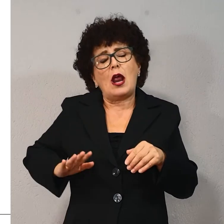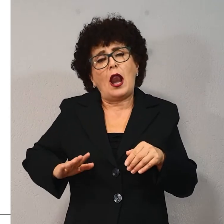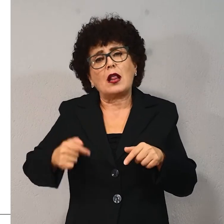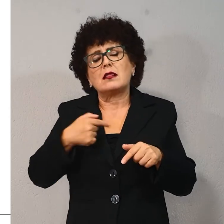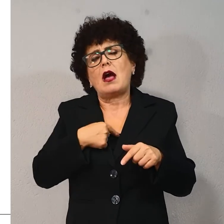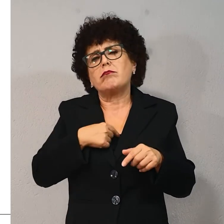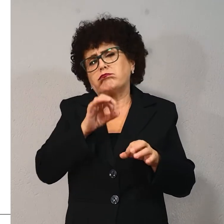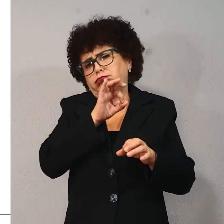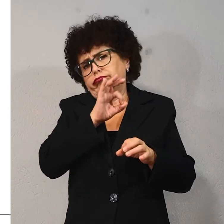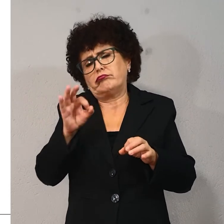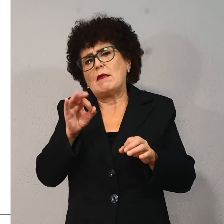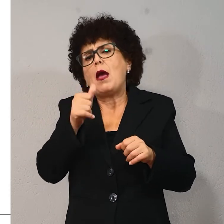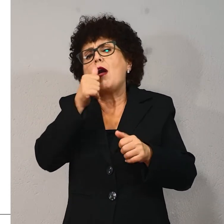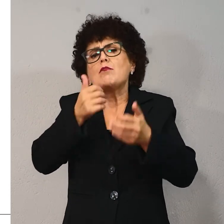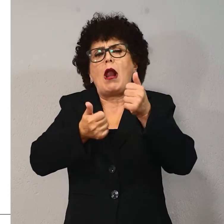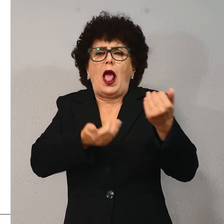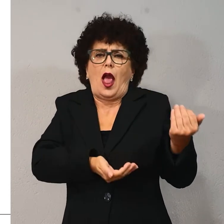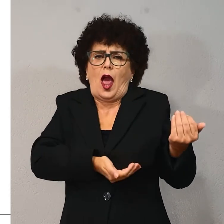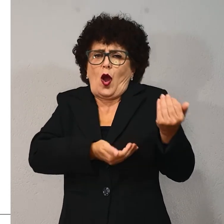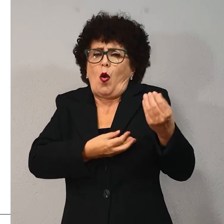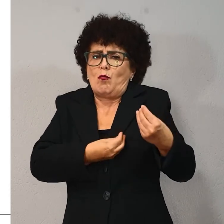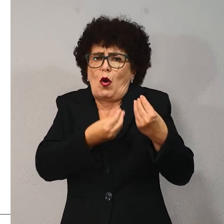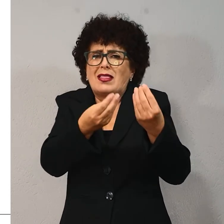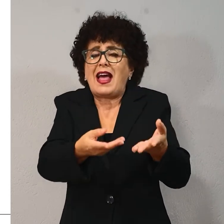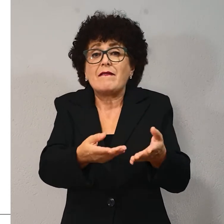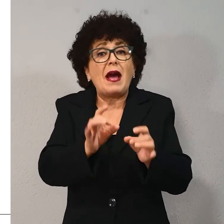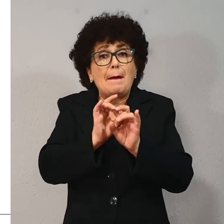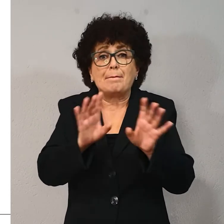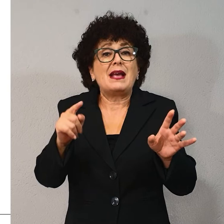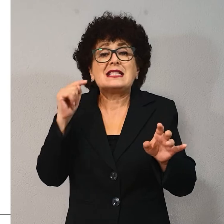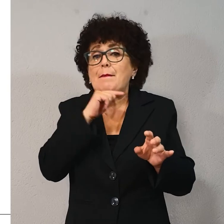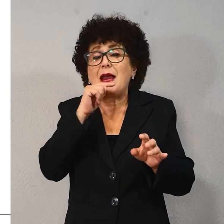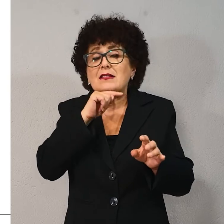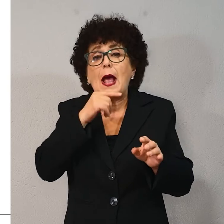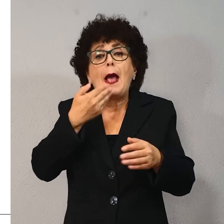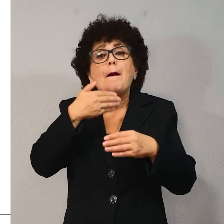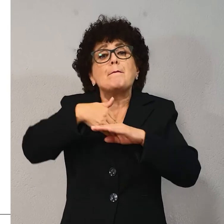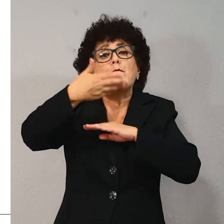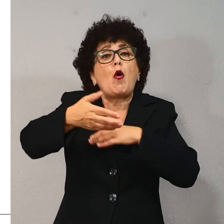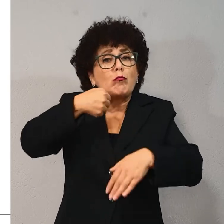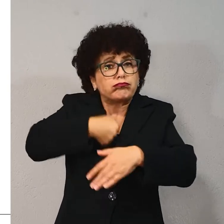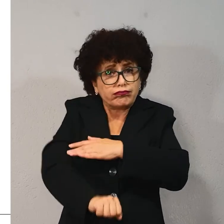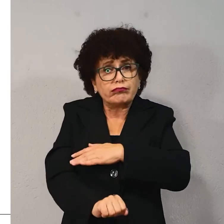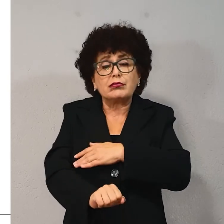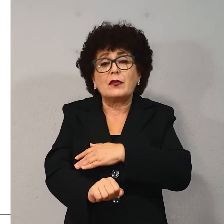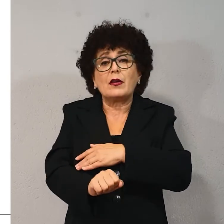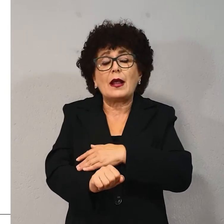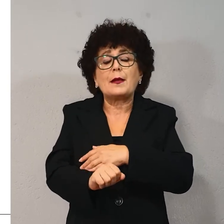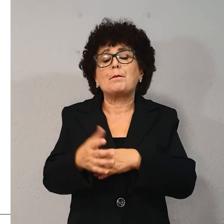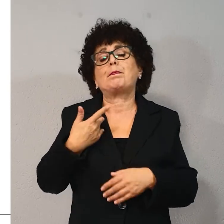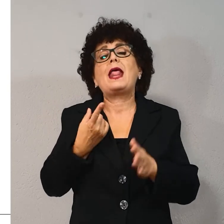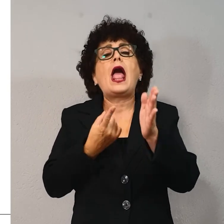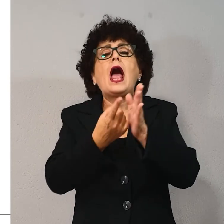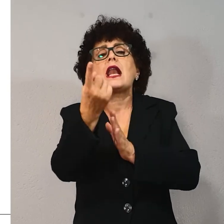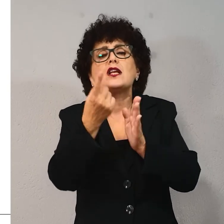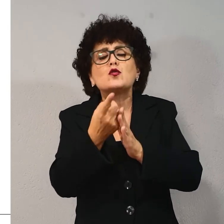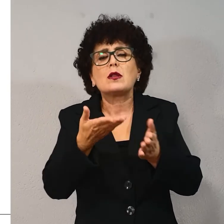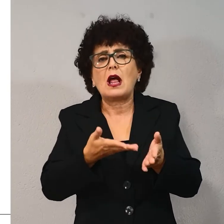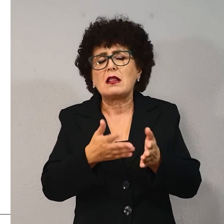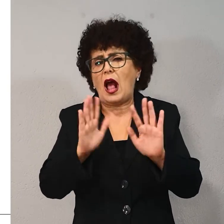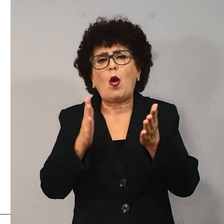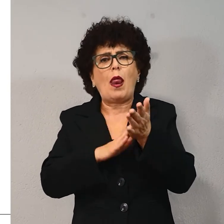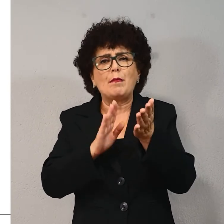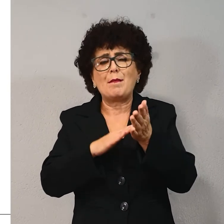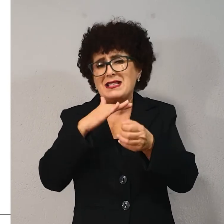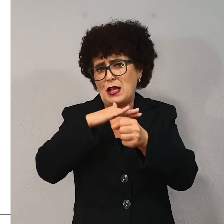си ексклузивно дои и нема добиено менструација по породувањето. Ефикасност. Доколку